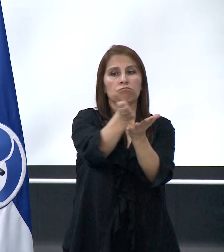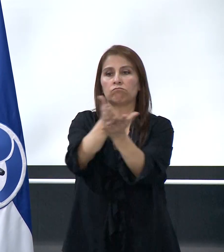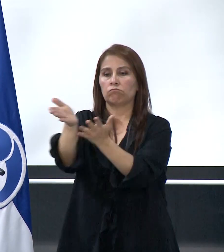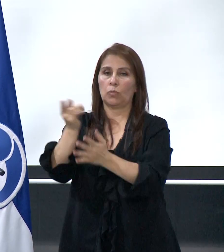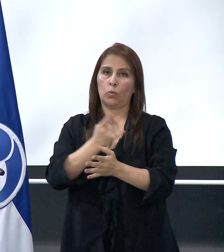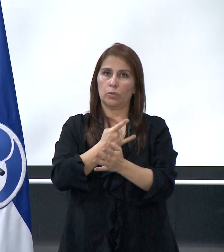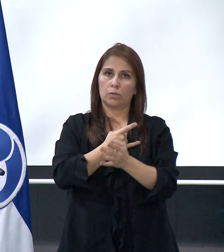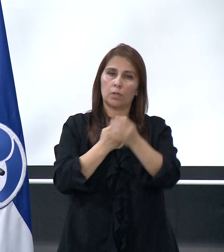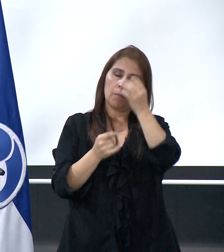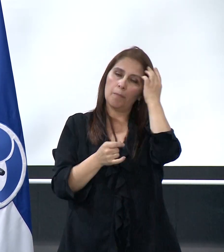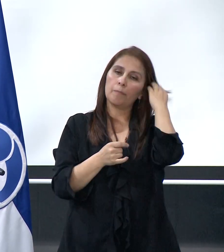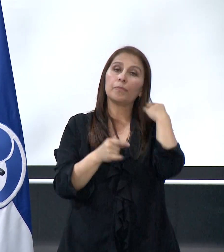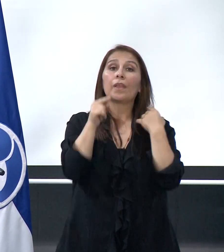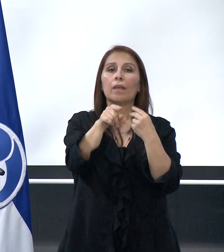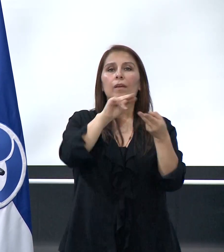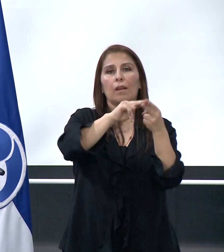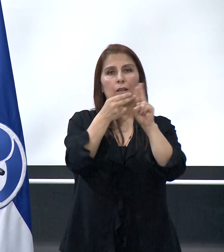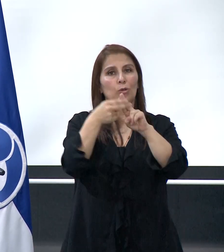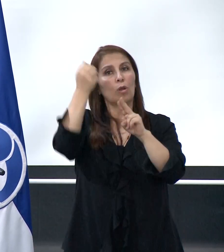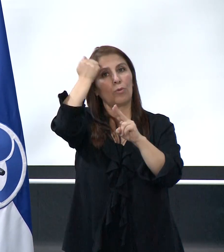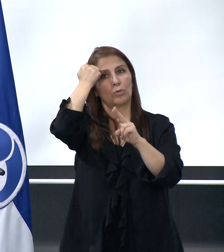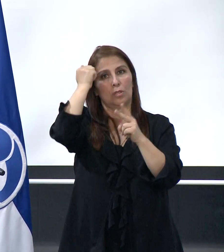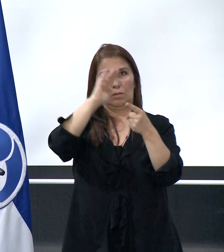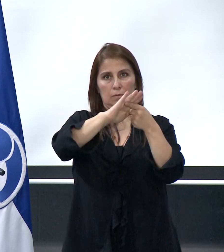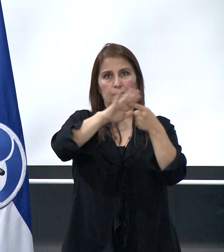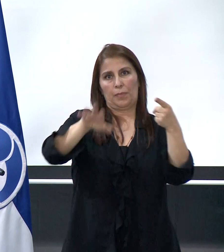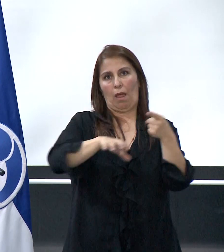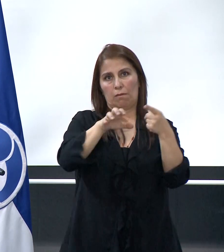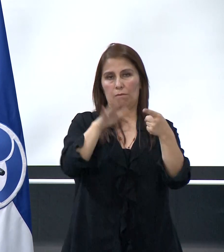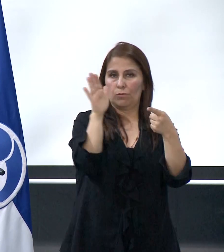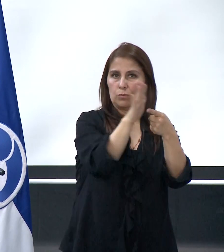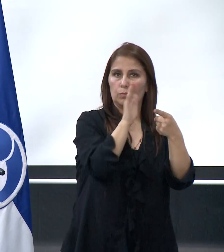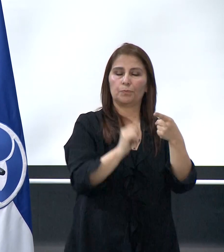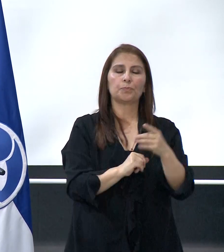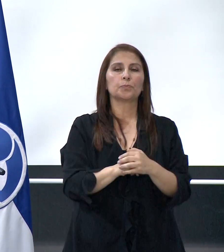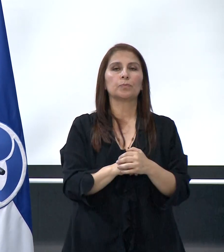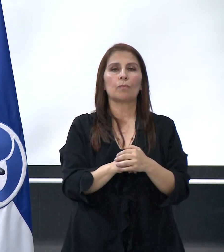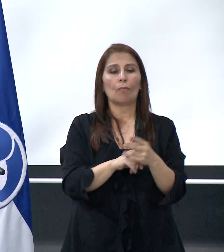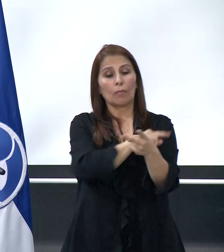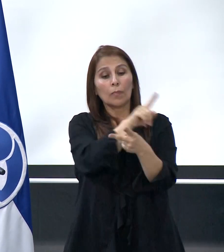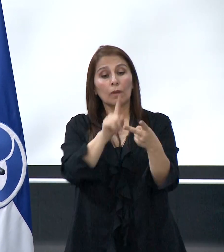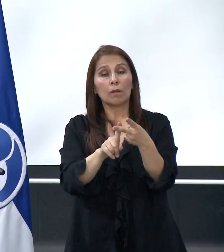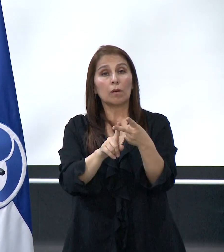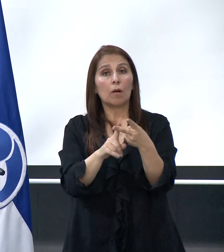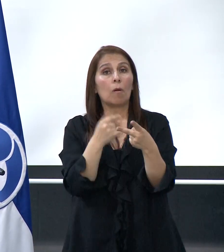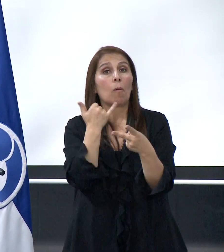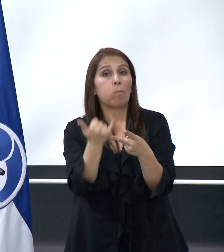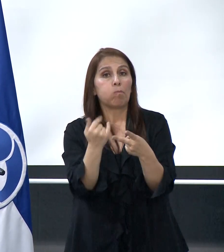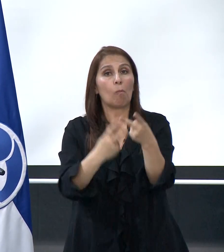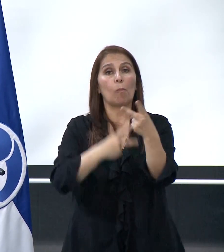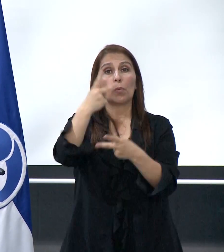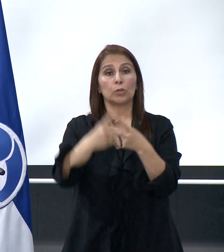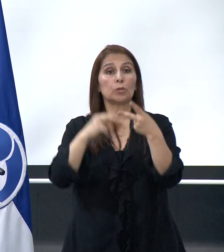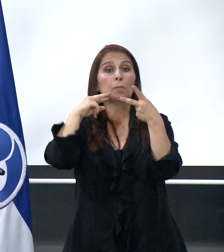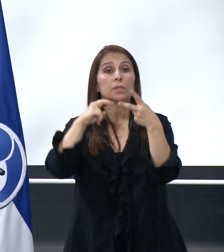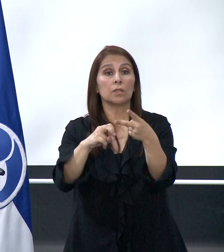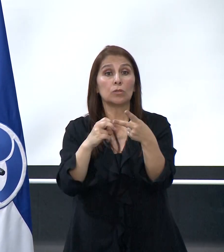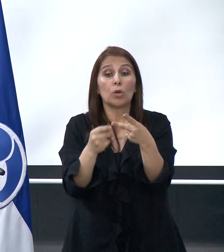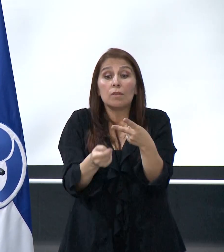relación a la docencia tenemos un proyecto de investigación que está por empezar